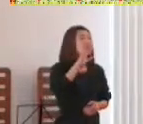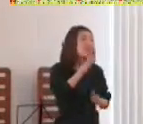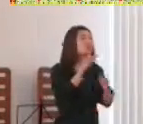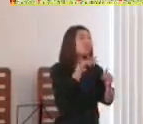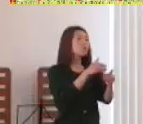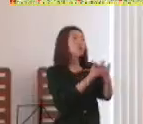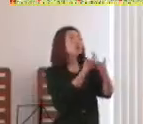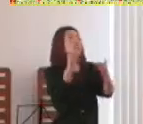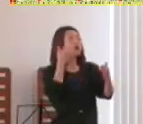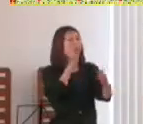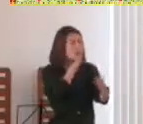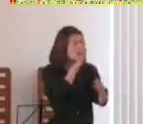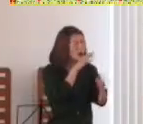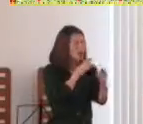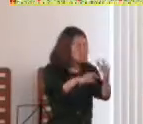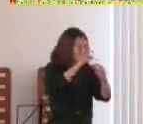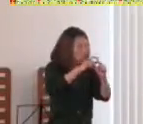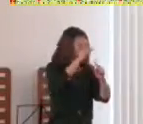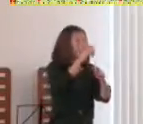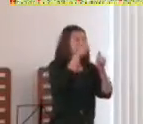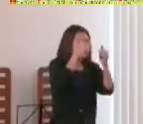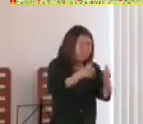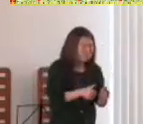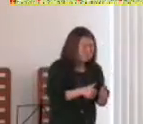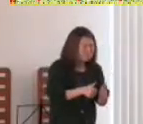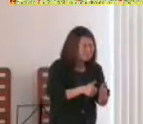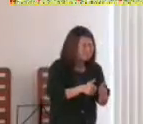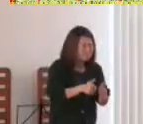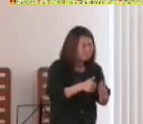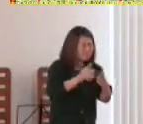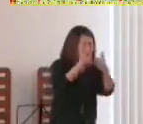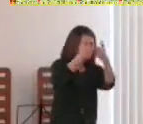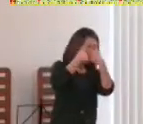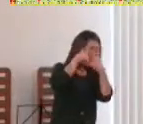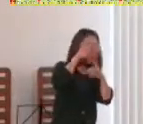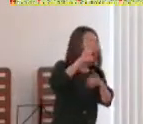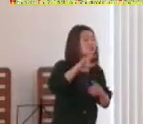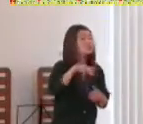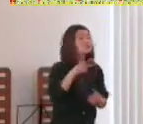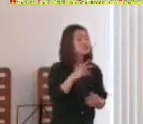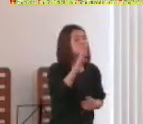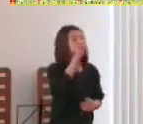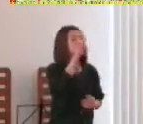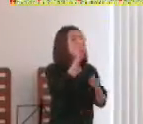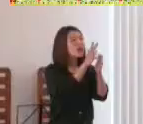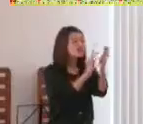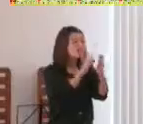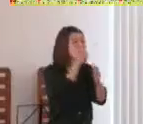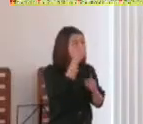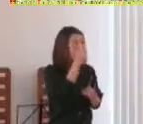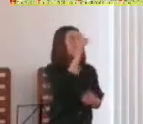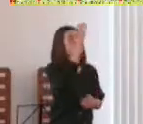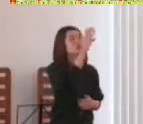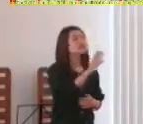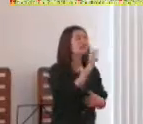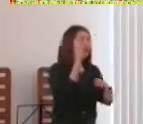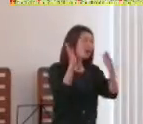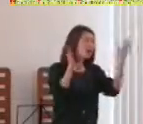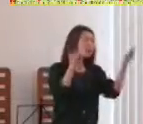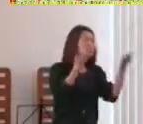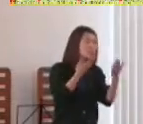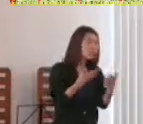がですね、架空の出来事ではありません。歴史上の事実として起こったんですね。イエス